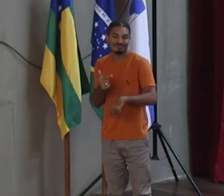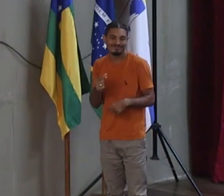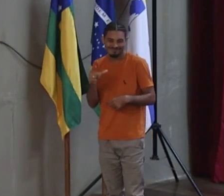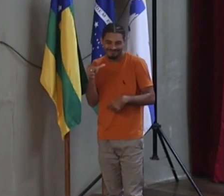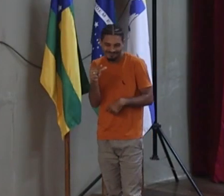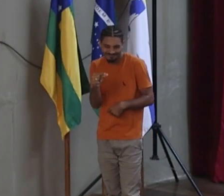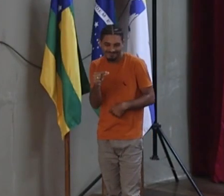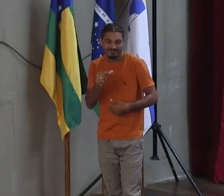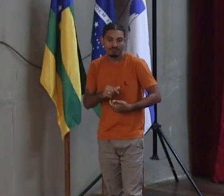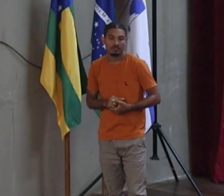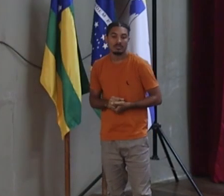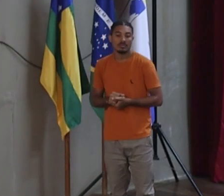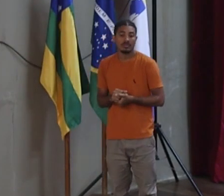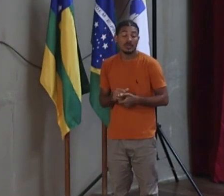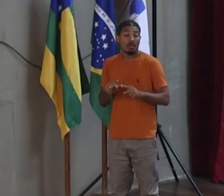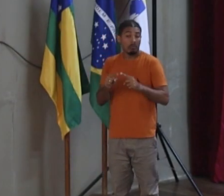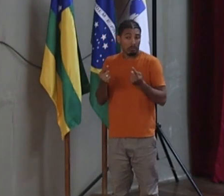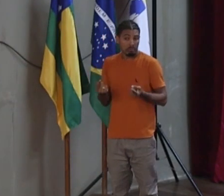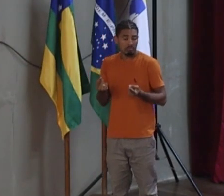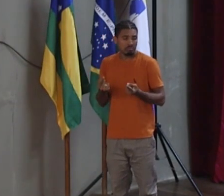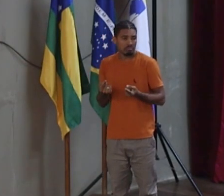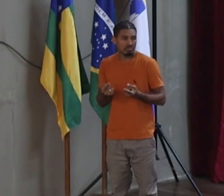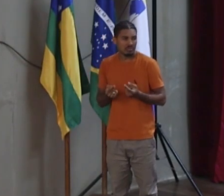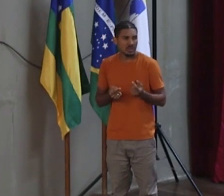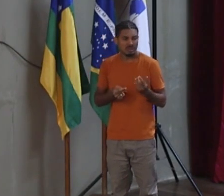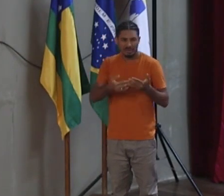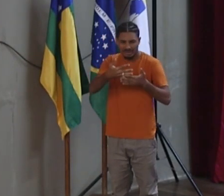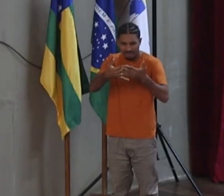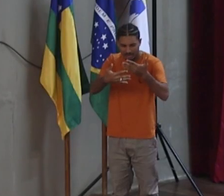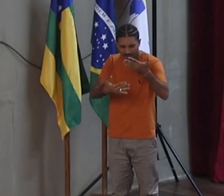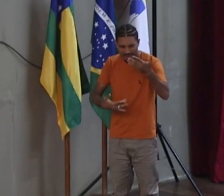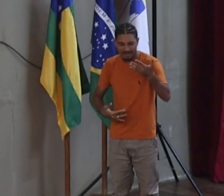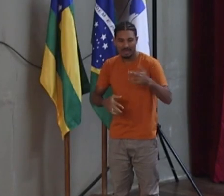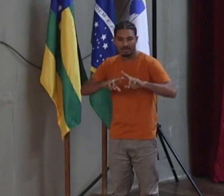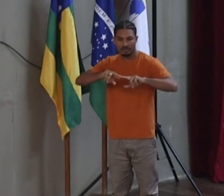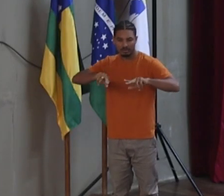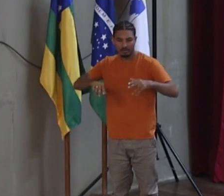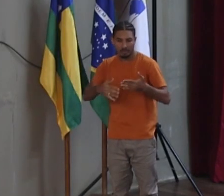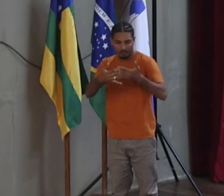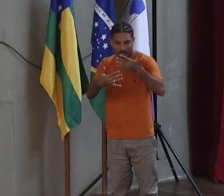está esgotando, mas eles estão listados,